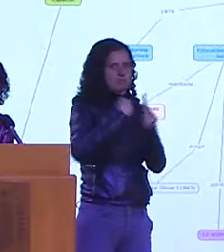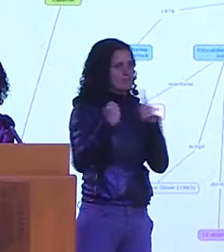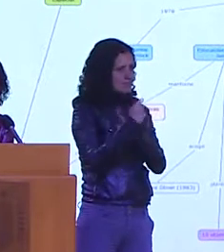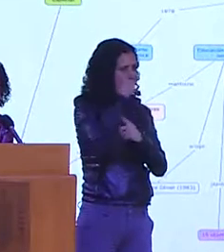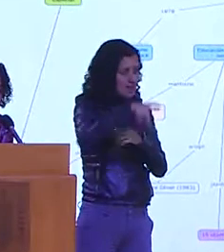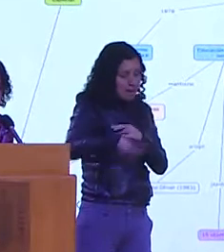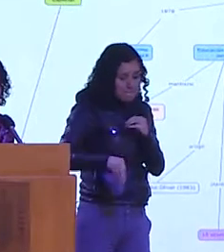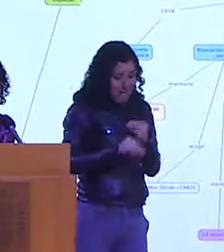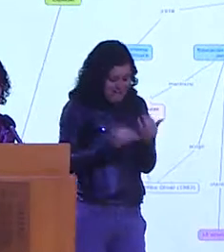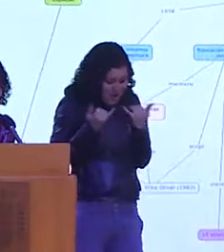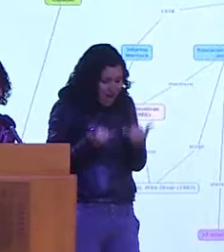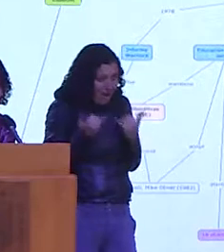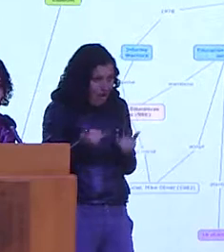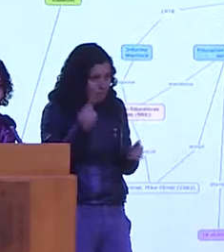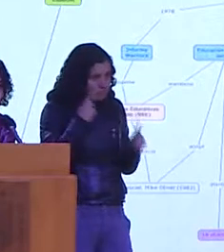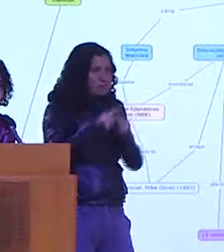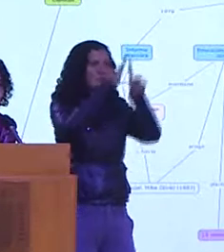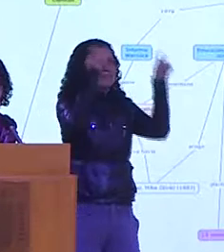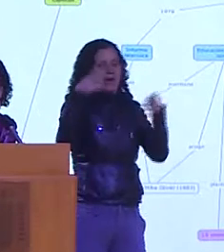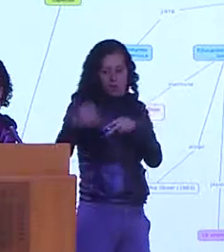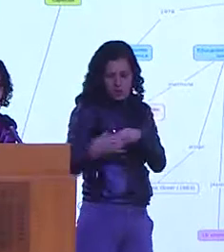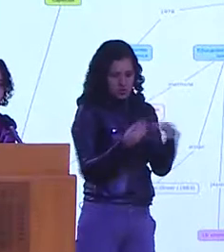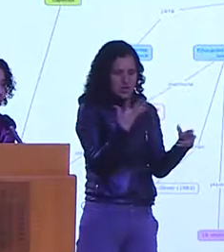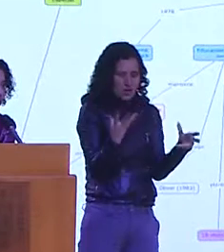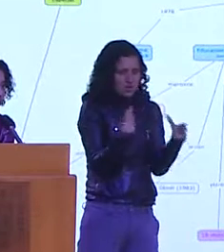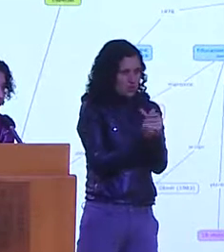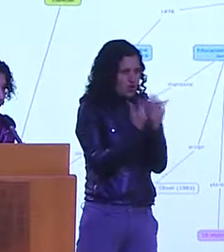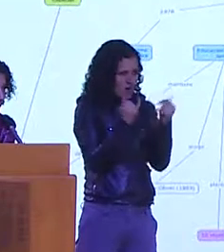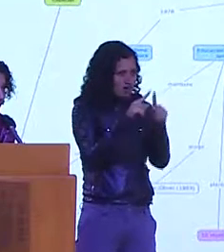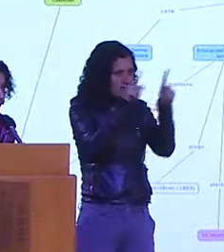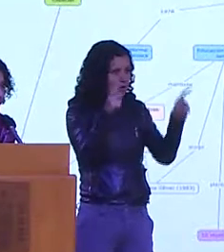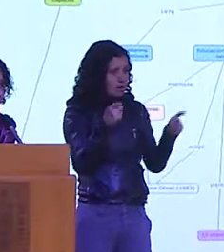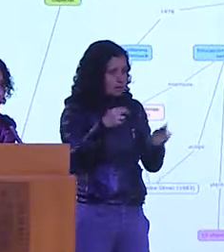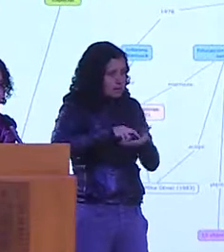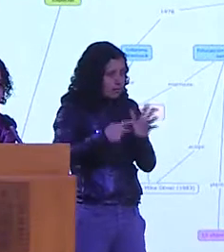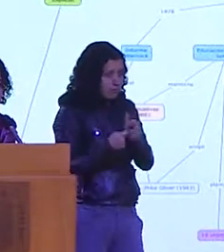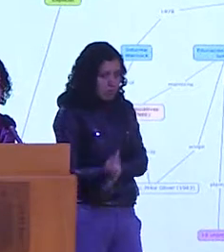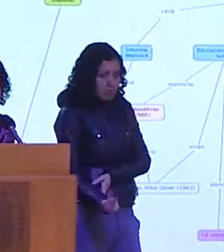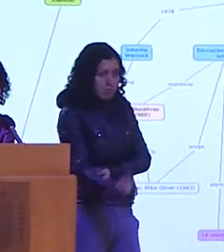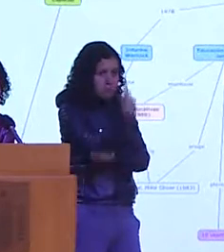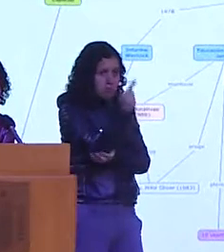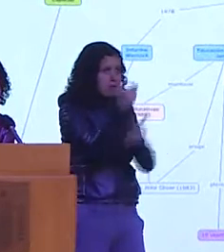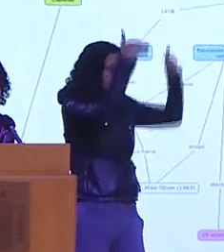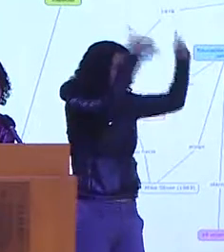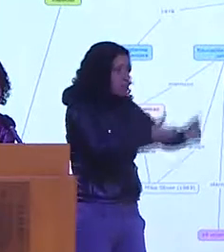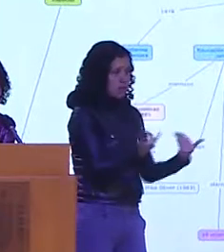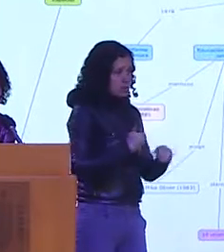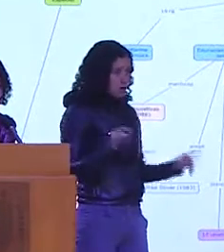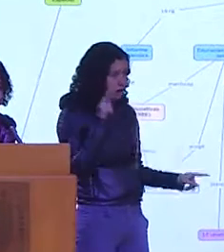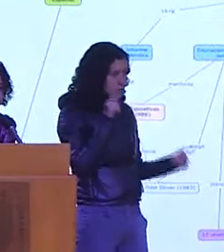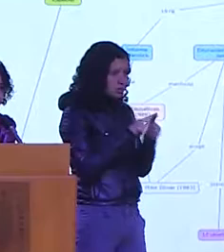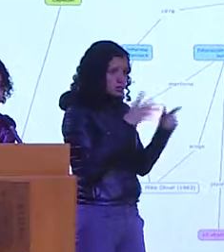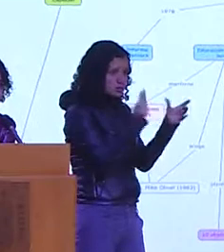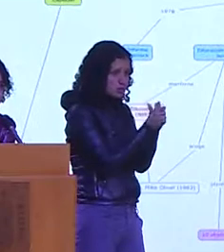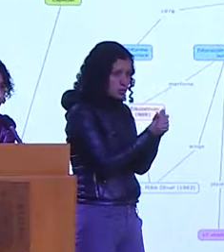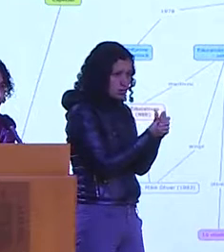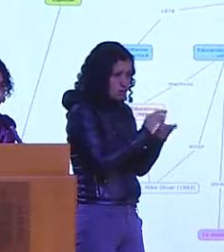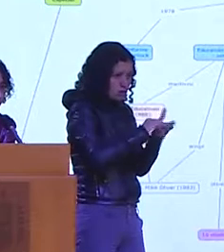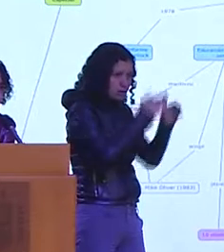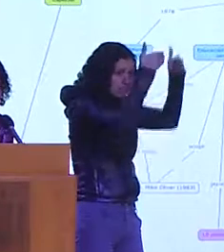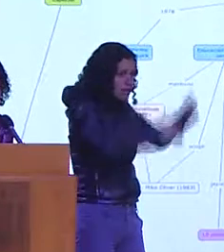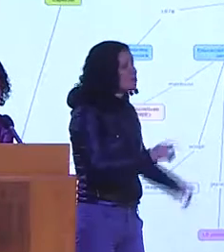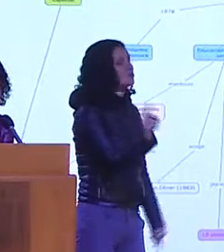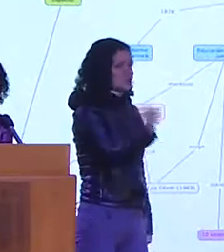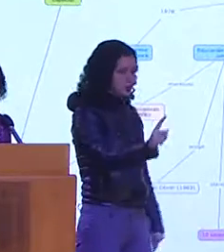ahora, hoy día, de educación inclusiva, no es exclusivamente para personas con discapacidad. Es para cualquiera que